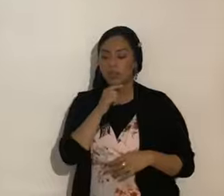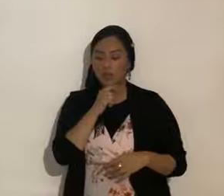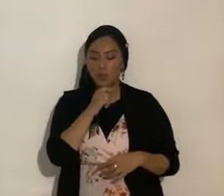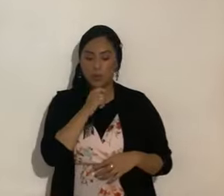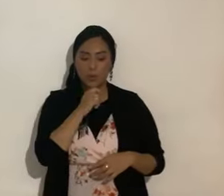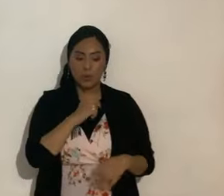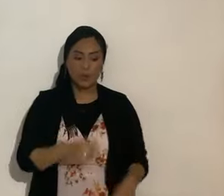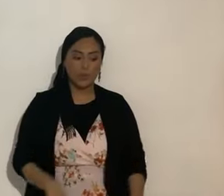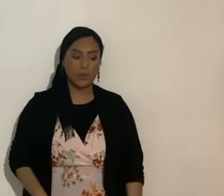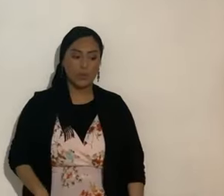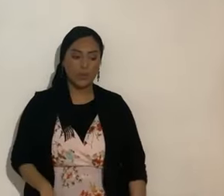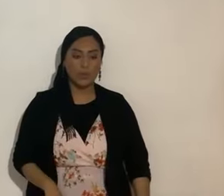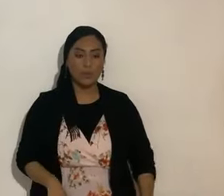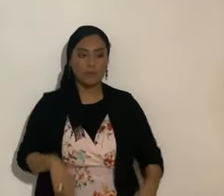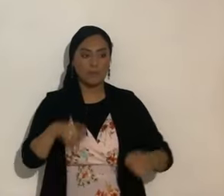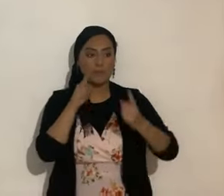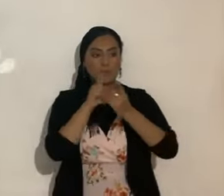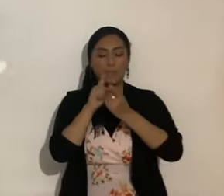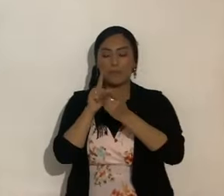el que atiende